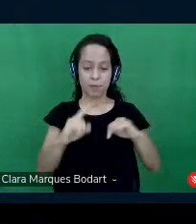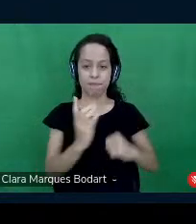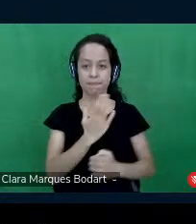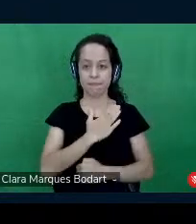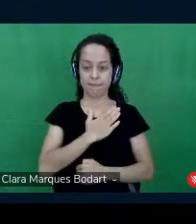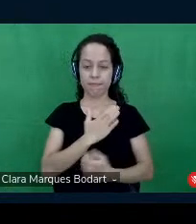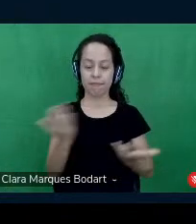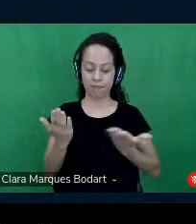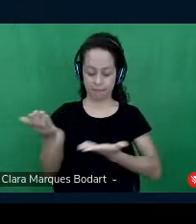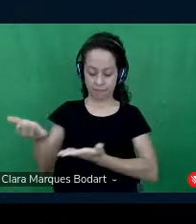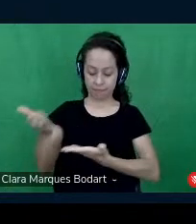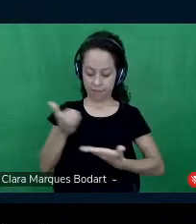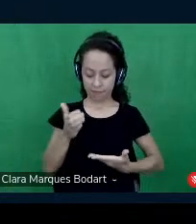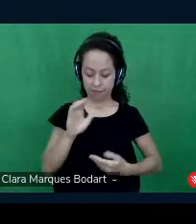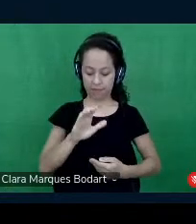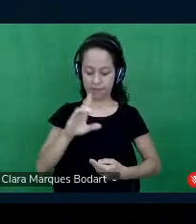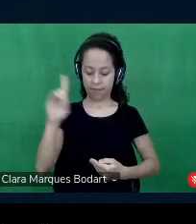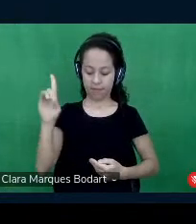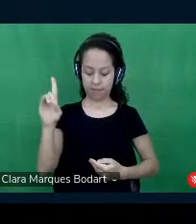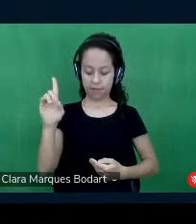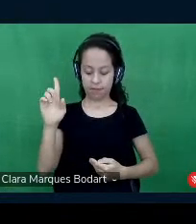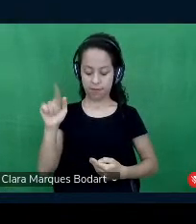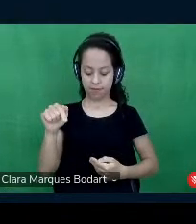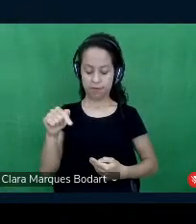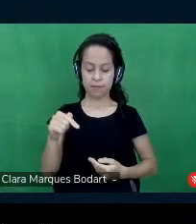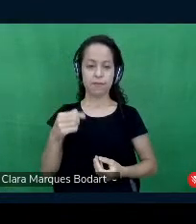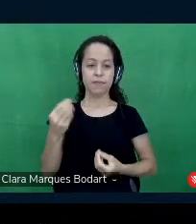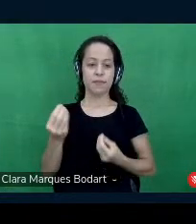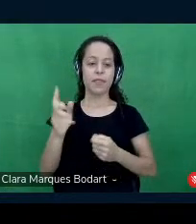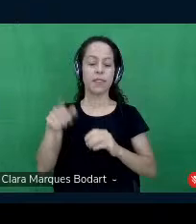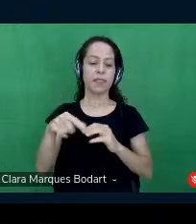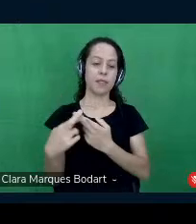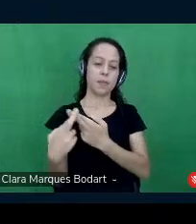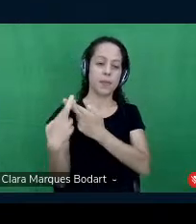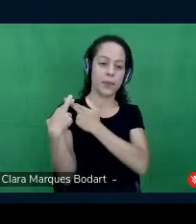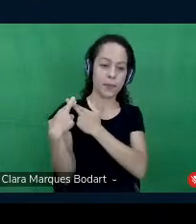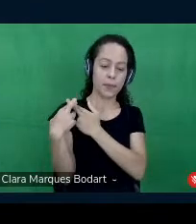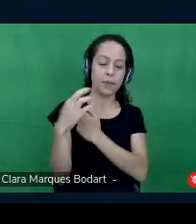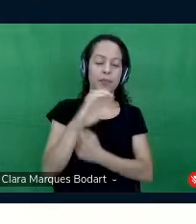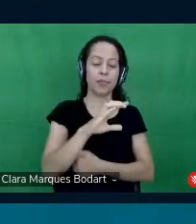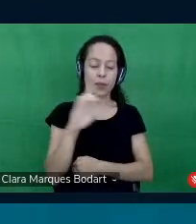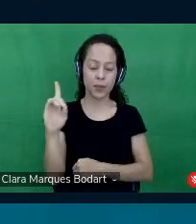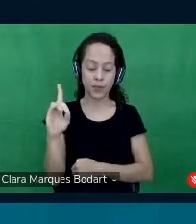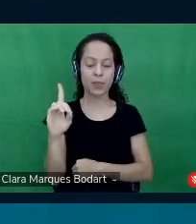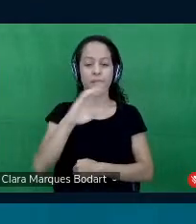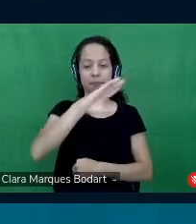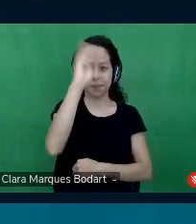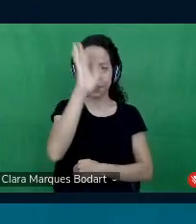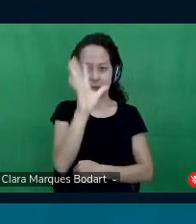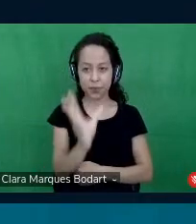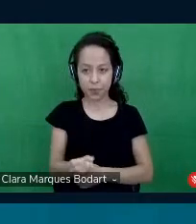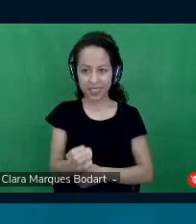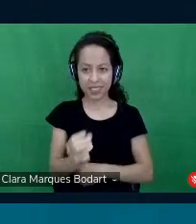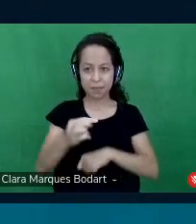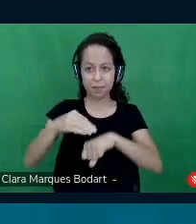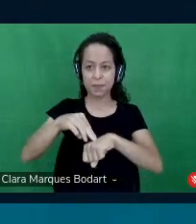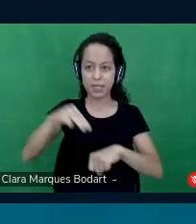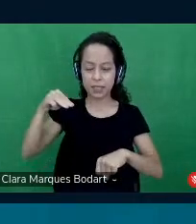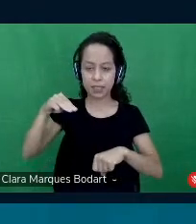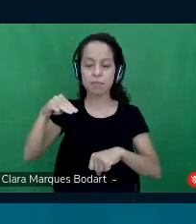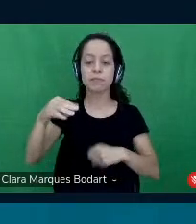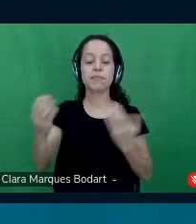de pós-graduação em educação profissional e tecnológica, para fazer a sua fala inicial.